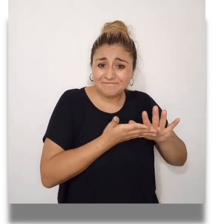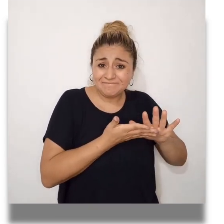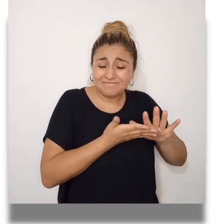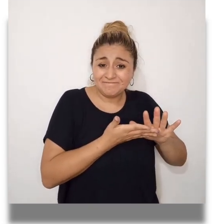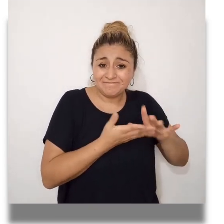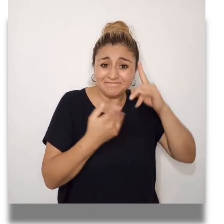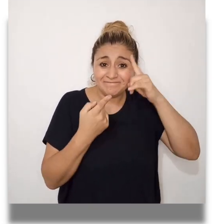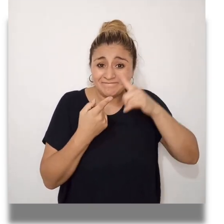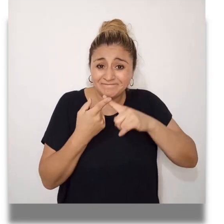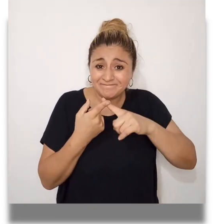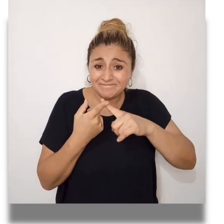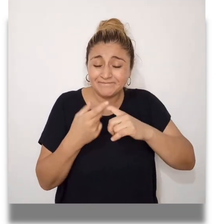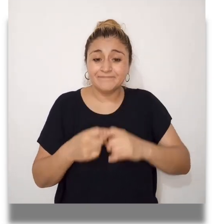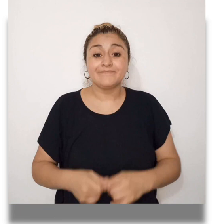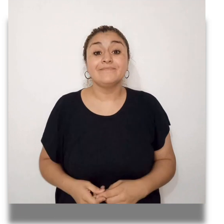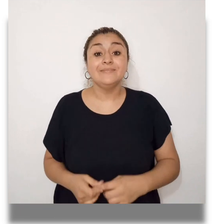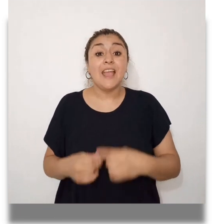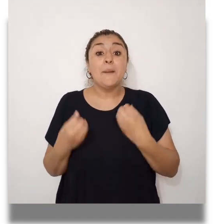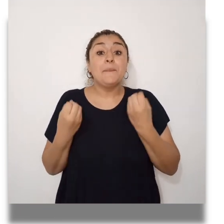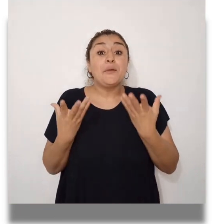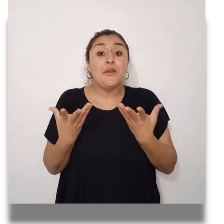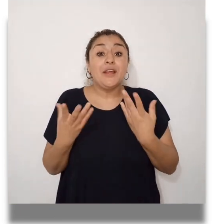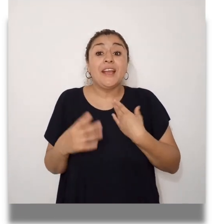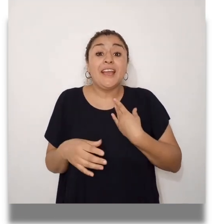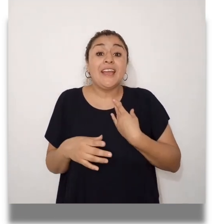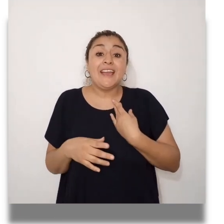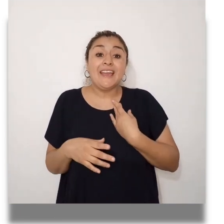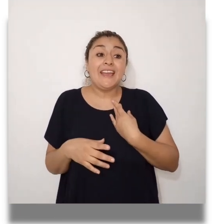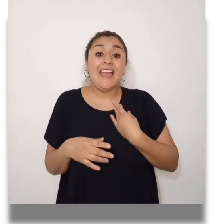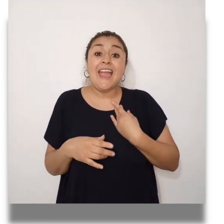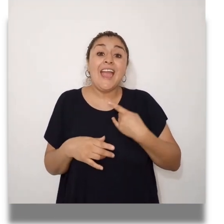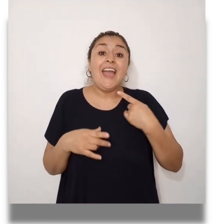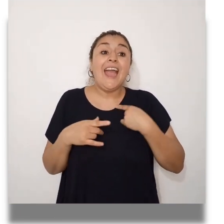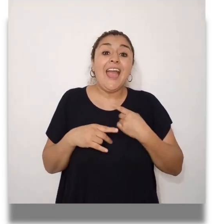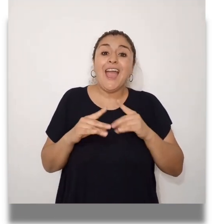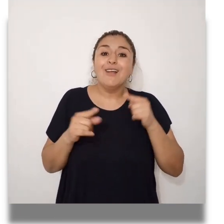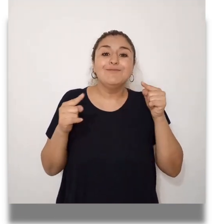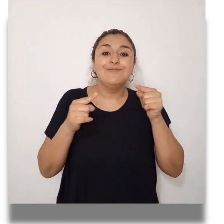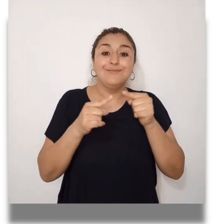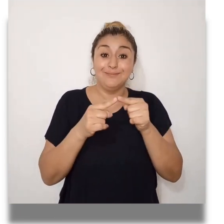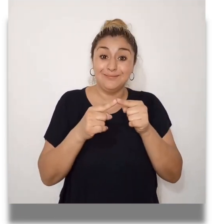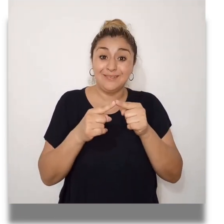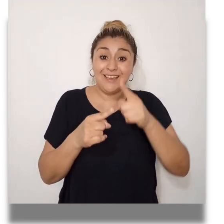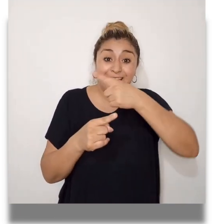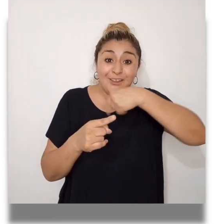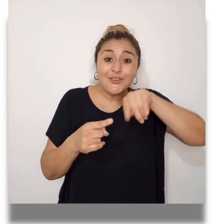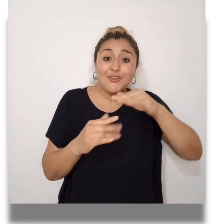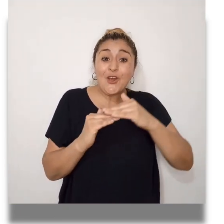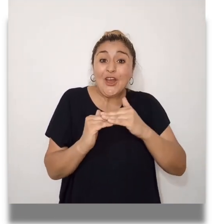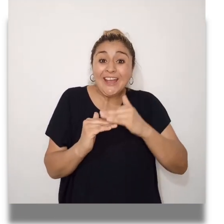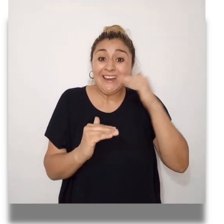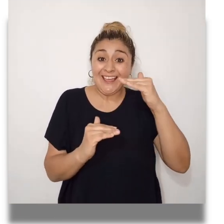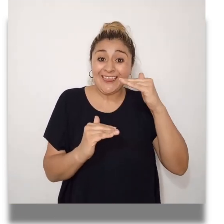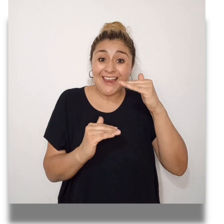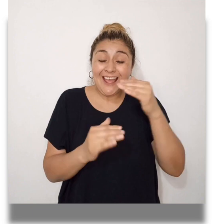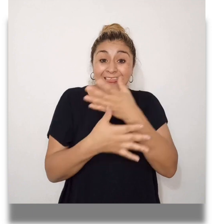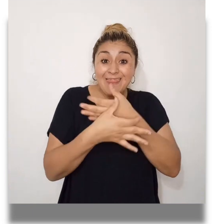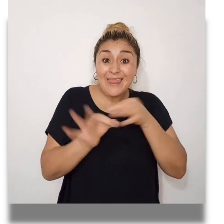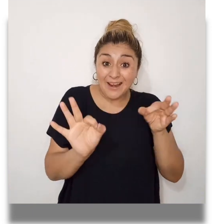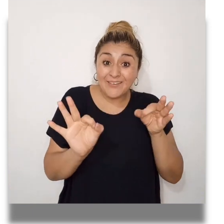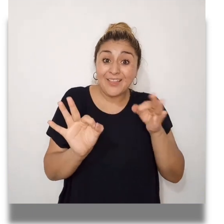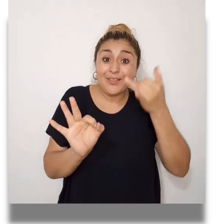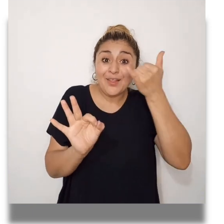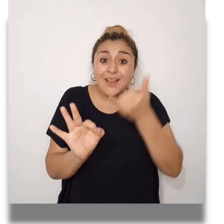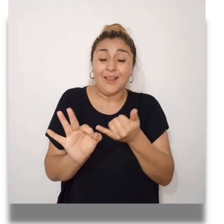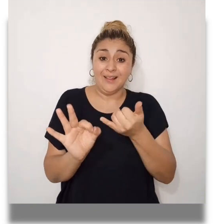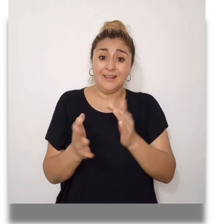de crecer para salvación. Nous ne pouvons pas grandir dans le Seigneur. No podemos